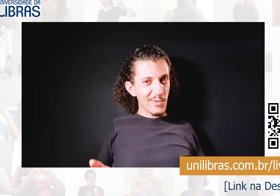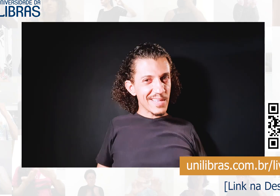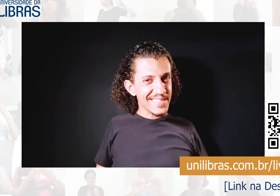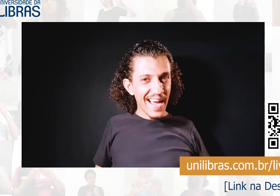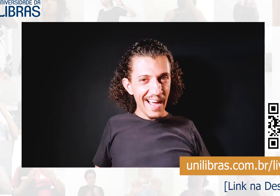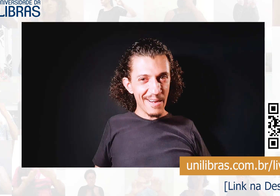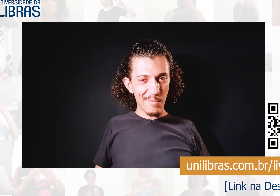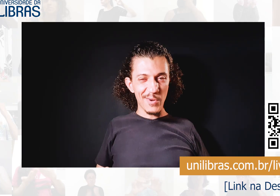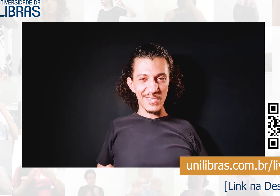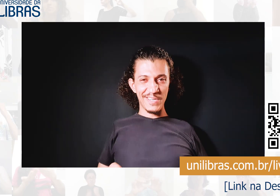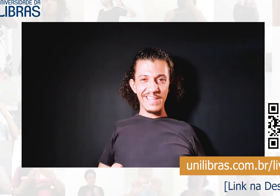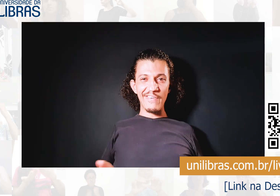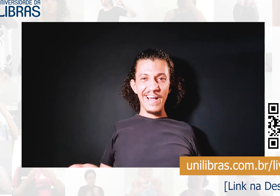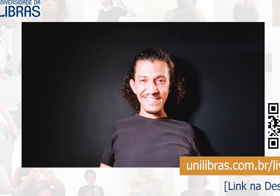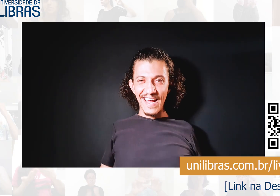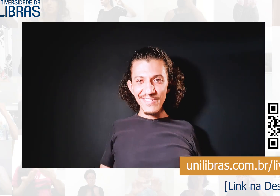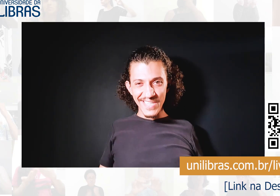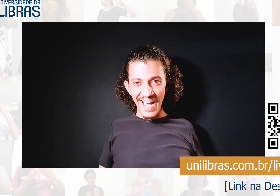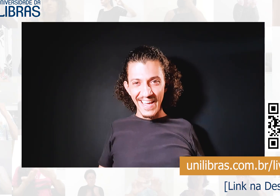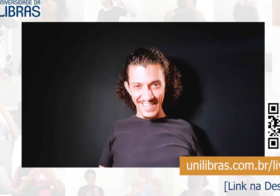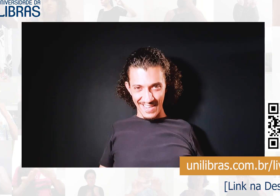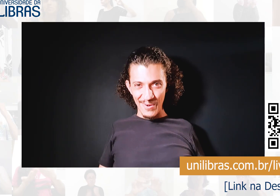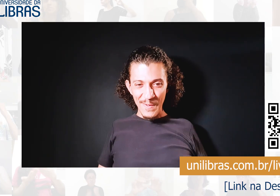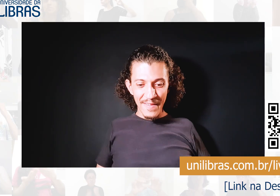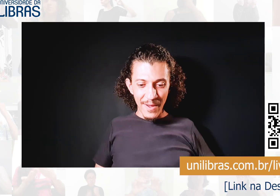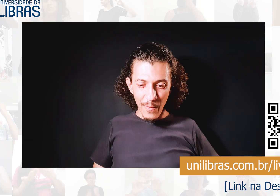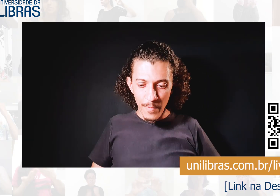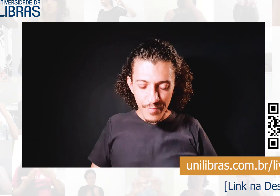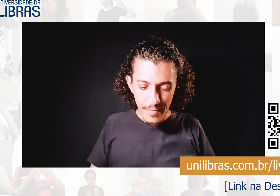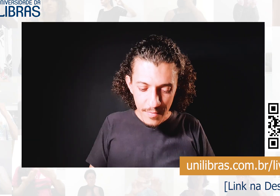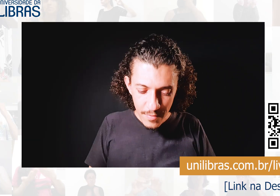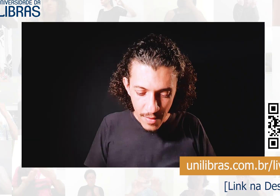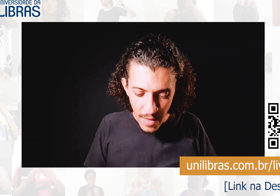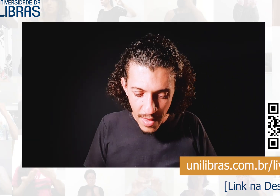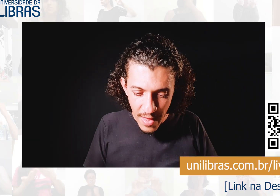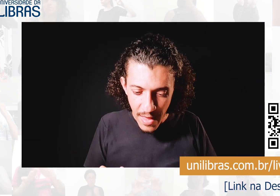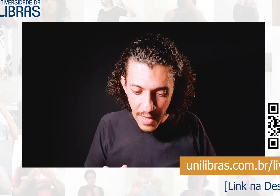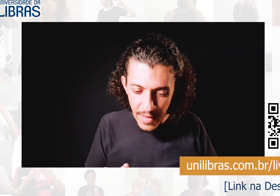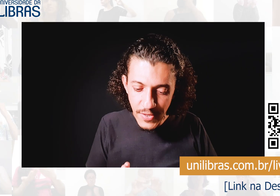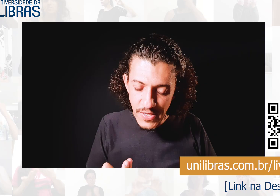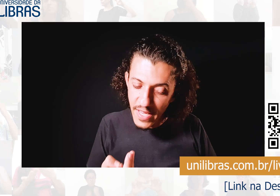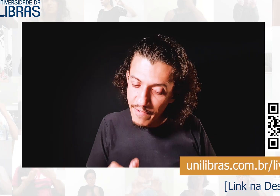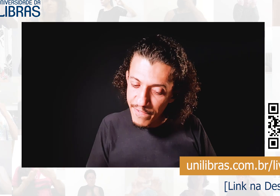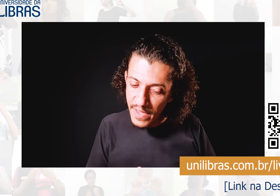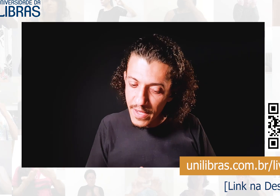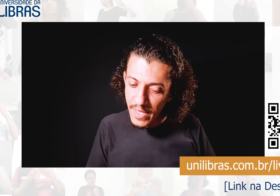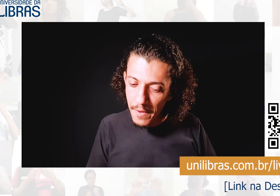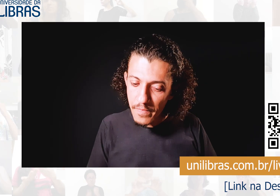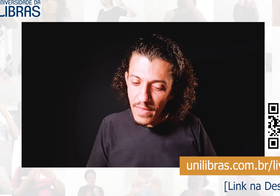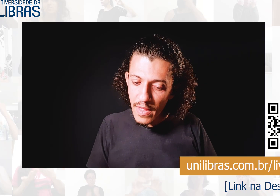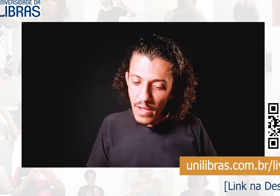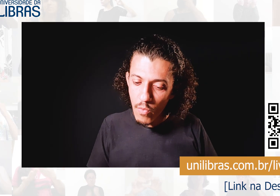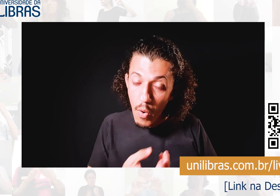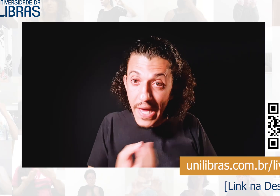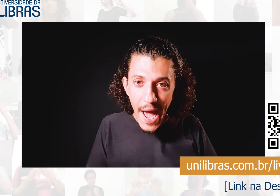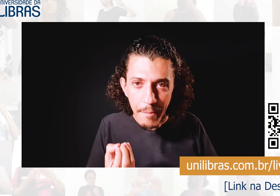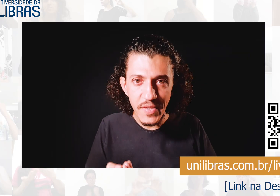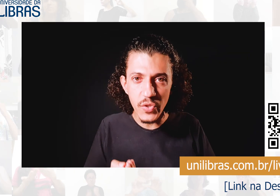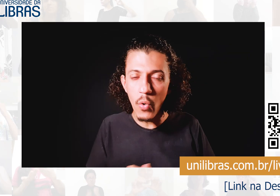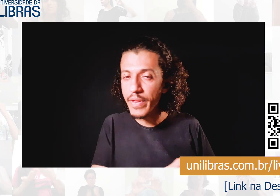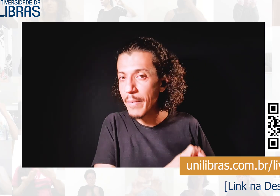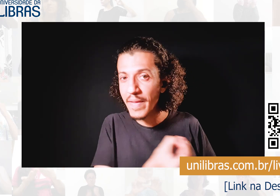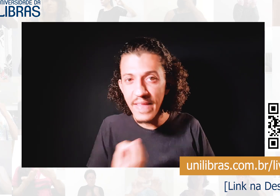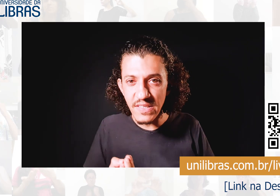era bem adulta já. Poxa, já estava casada já, entendeu? Então, isso significa que